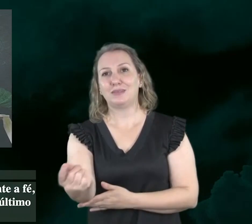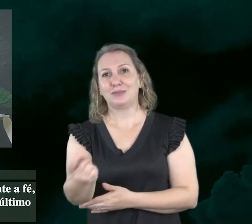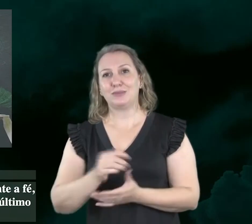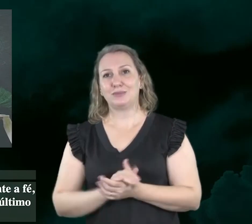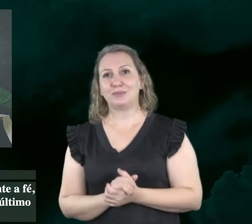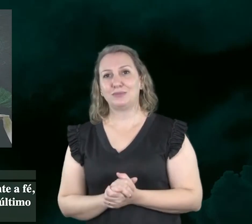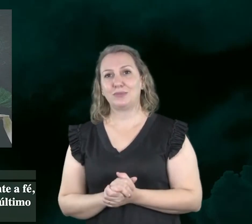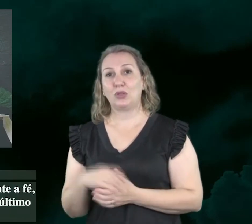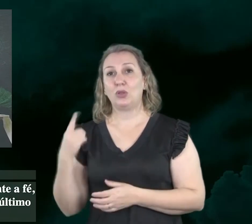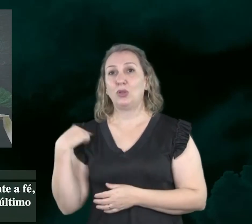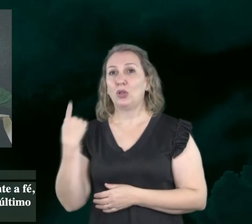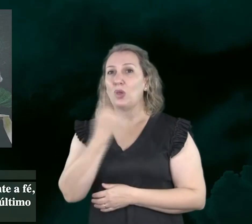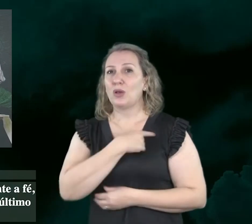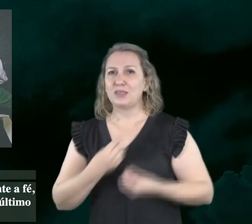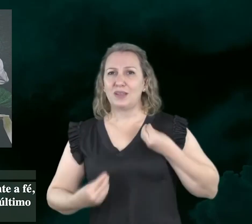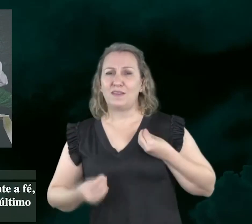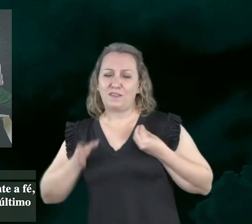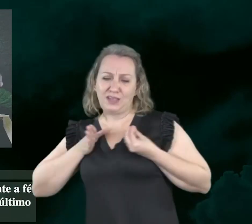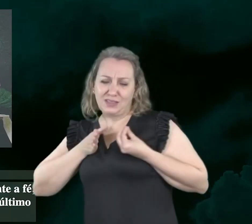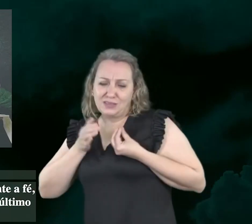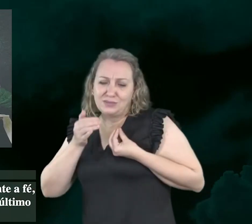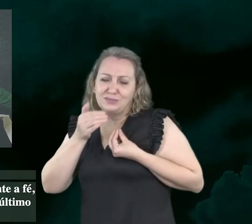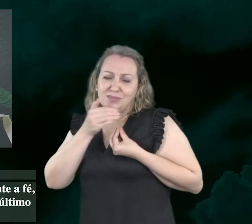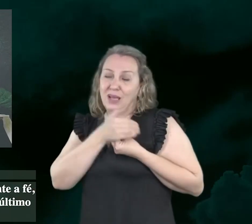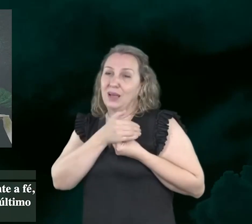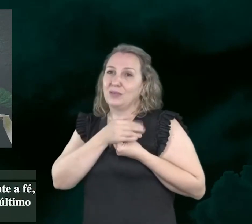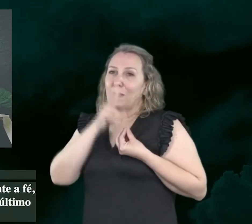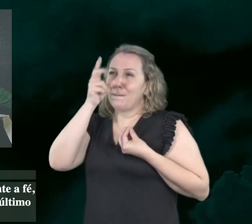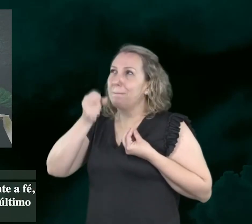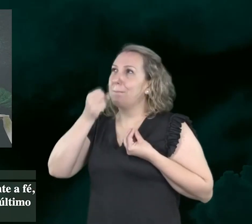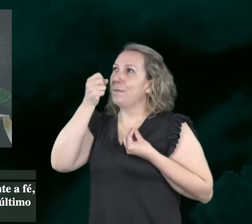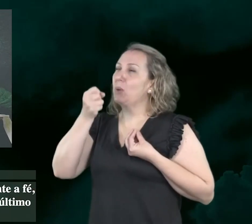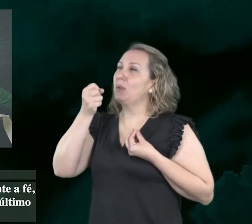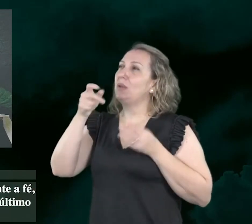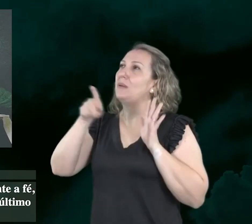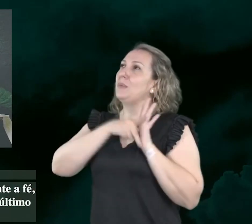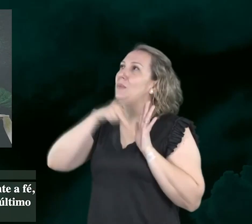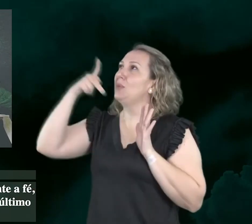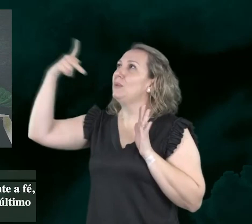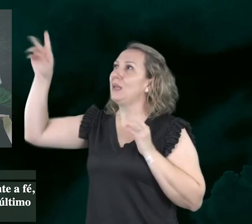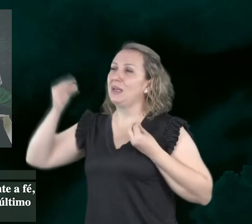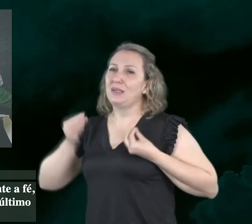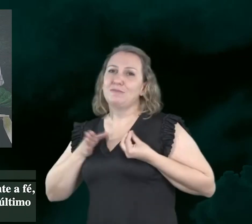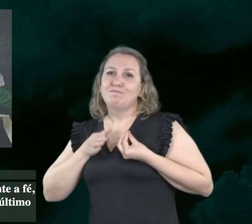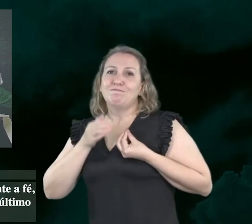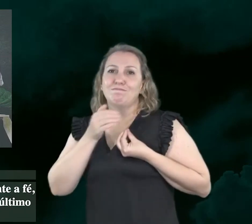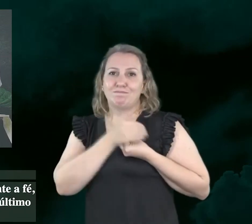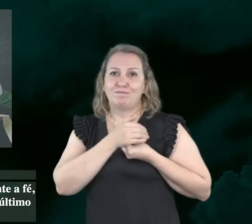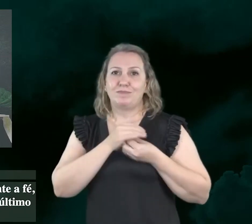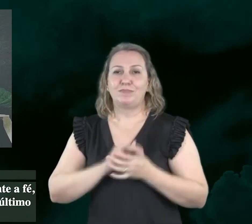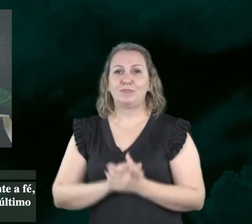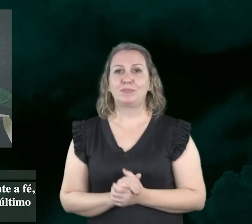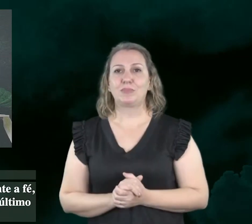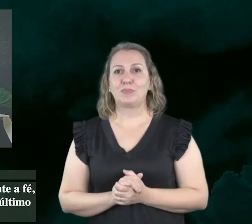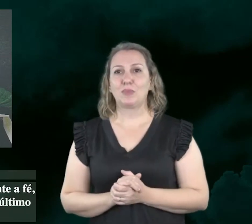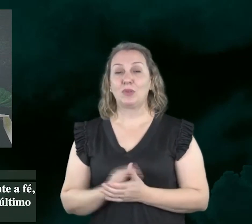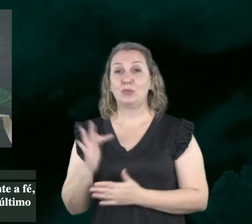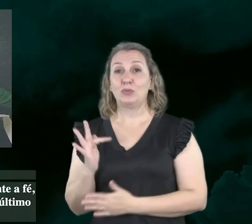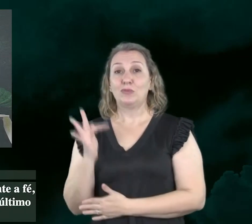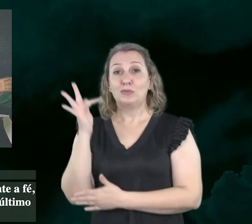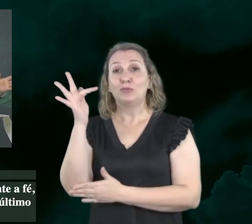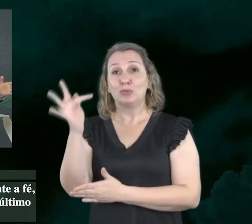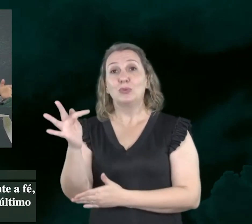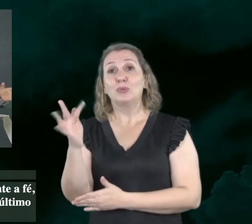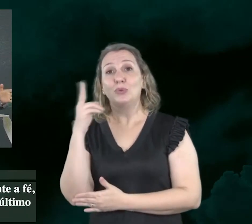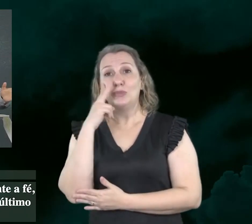poder de Deus, mediante a fé, para a salvação preparada para revelar-se no último tempo. Graças